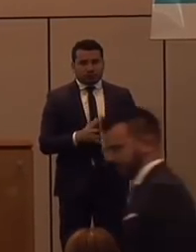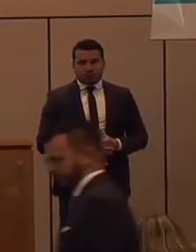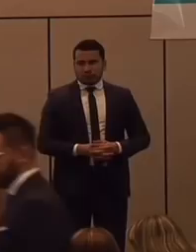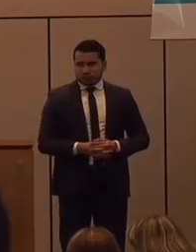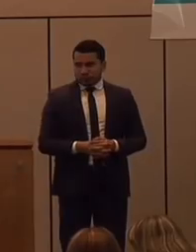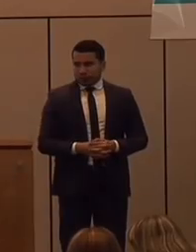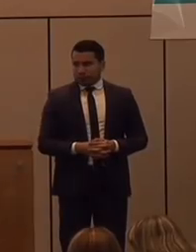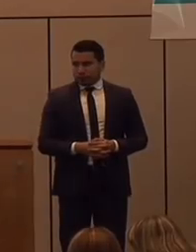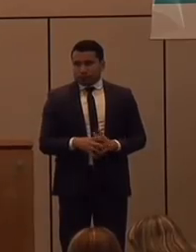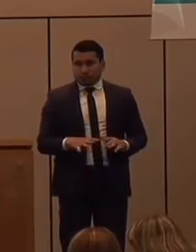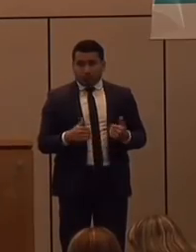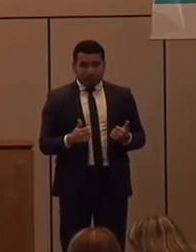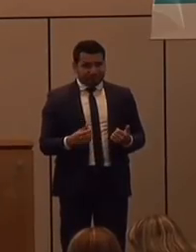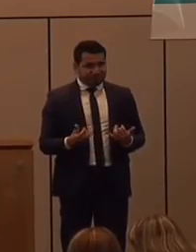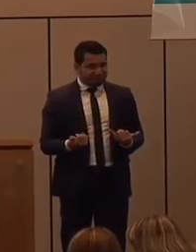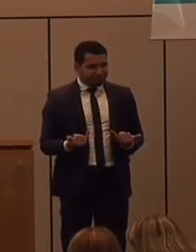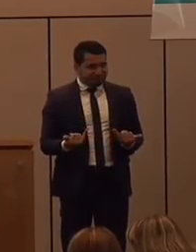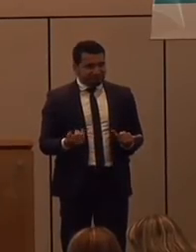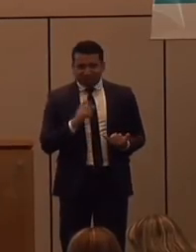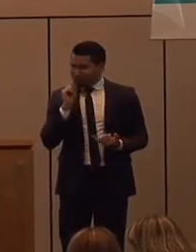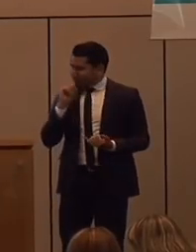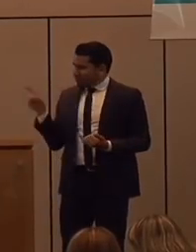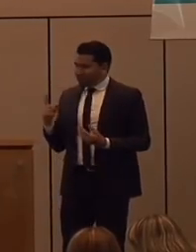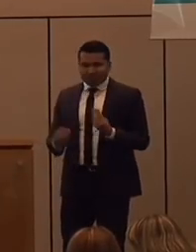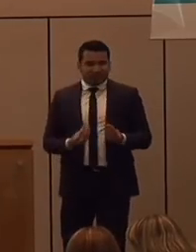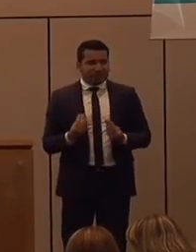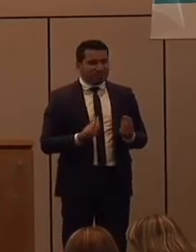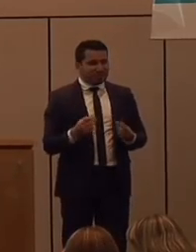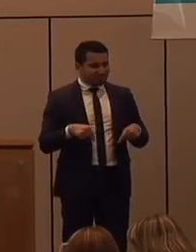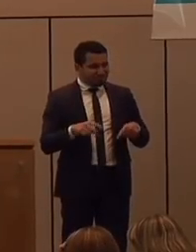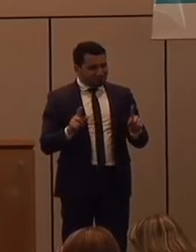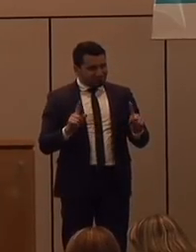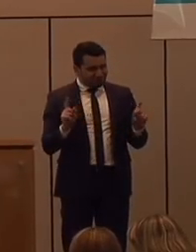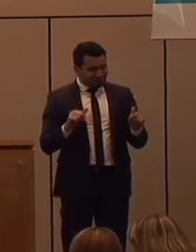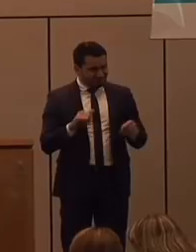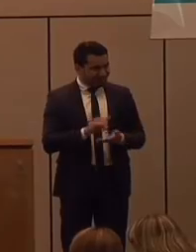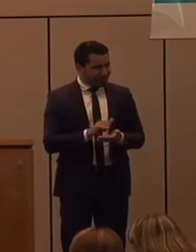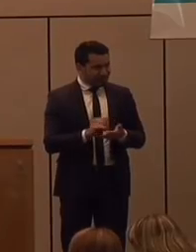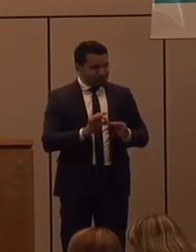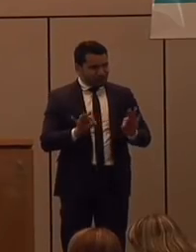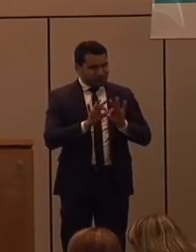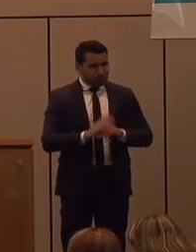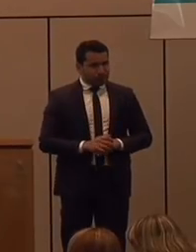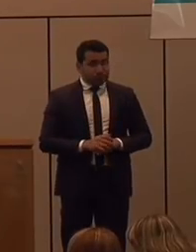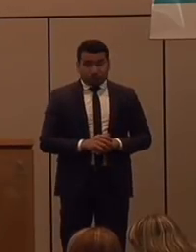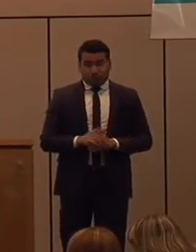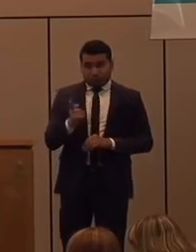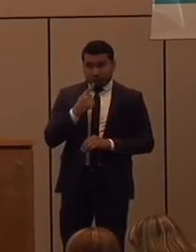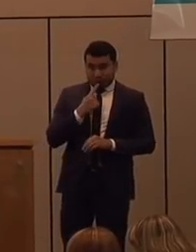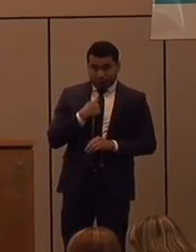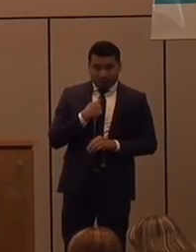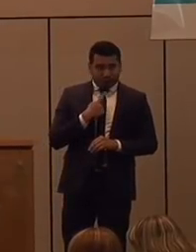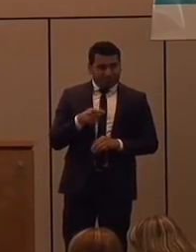y bueno y si la pregunta que estamos haciendo en ese tema o santiago que es súper importante para nosotros ministra como se lo dice es el